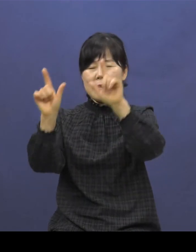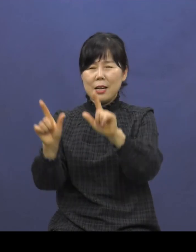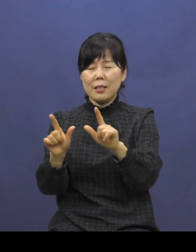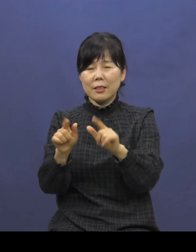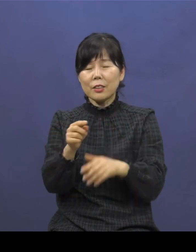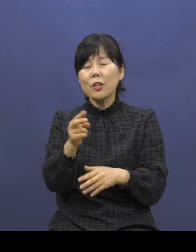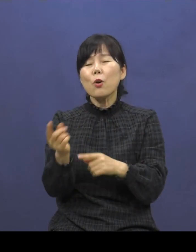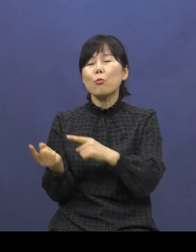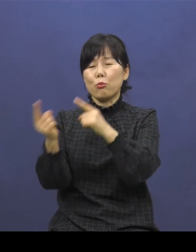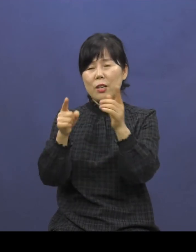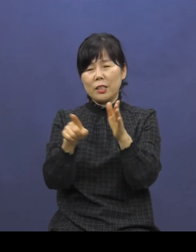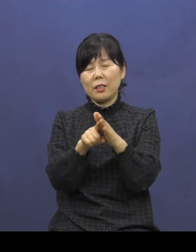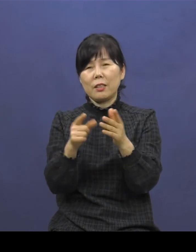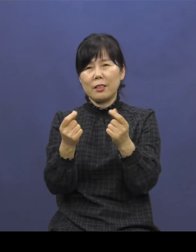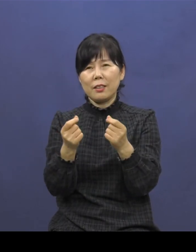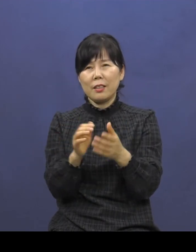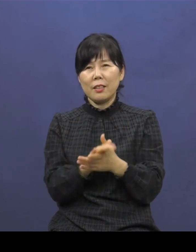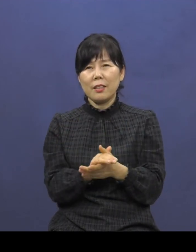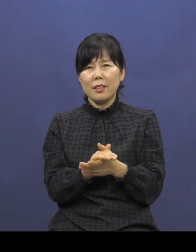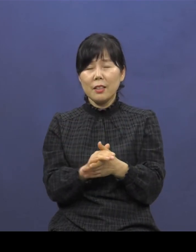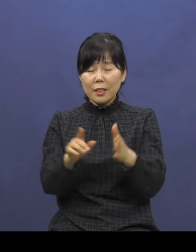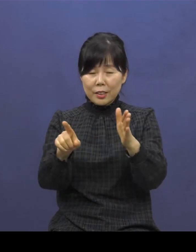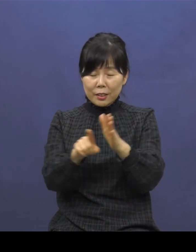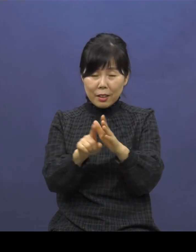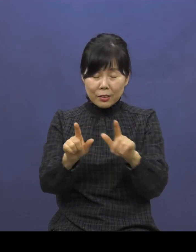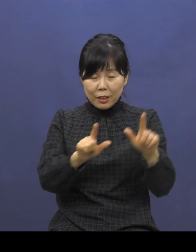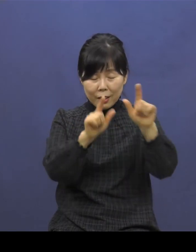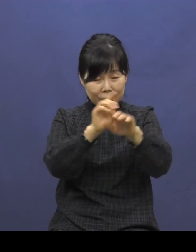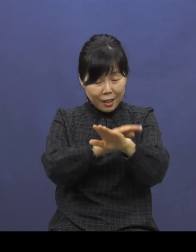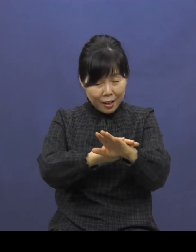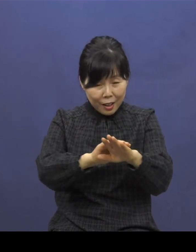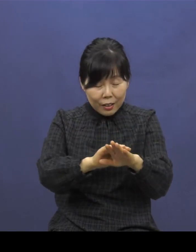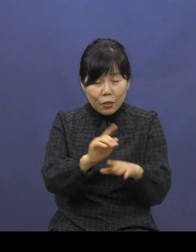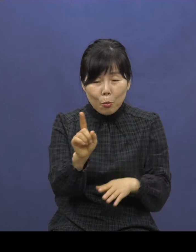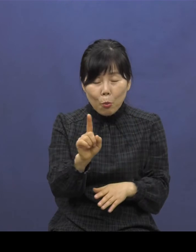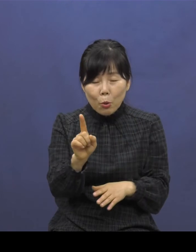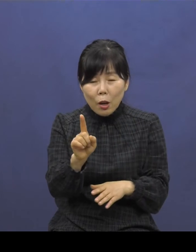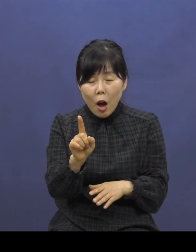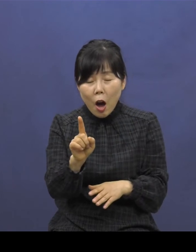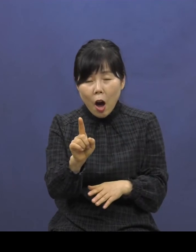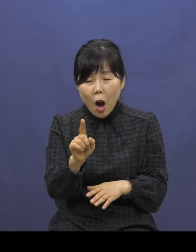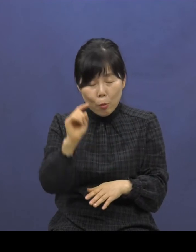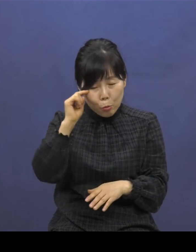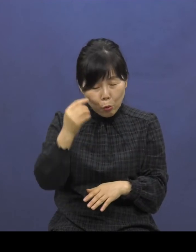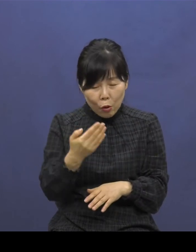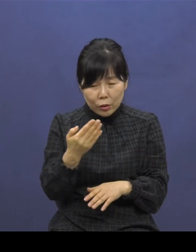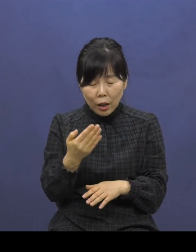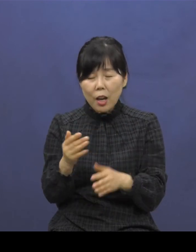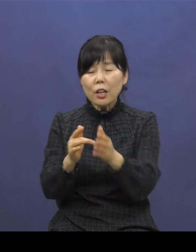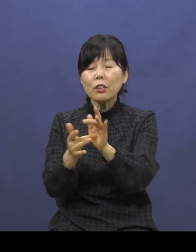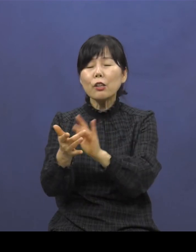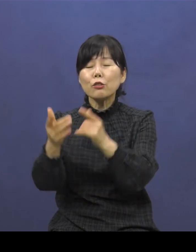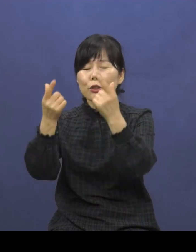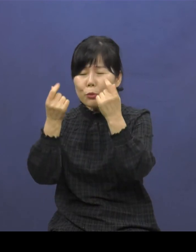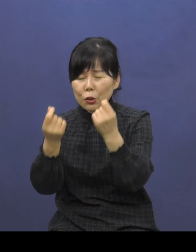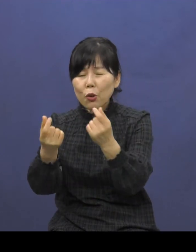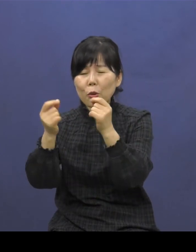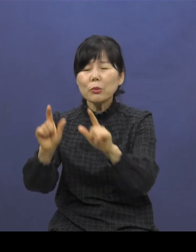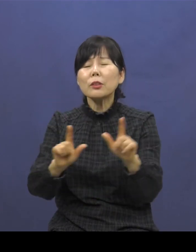거예요. 우리가 알잖아요. 신앙생활 잘하는 게 뭐냐? 예수님처럼 살아가는 것. 그리스도인들은